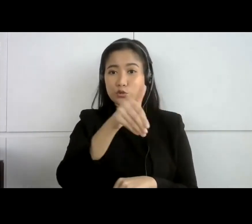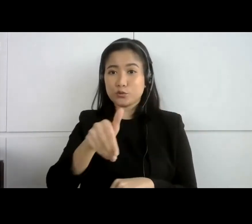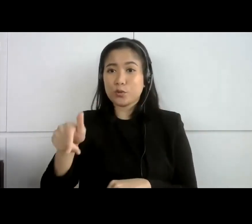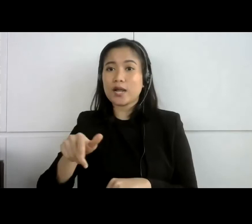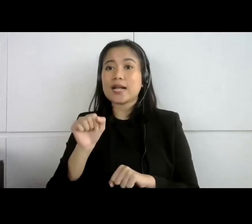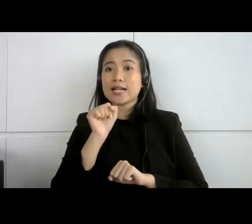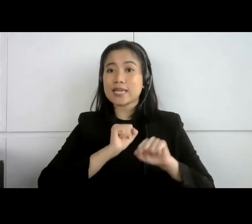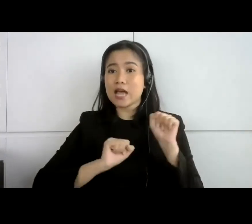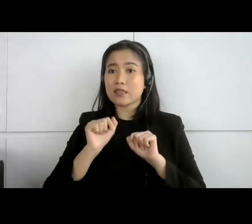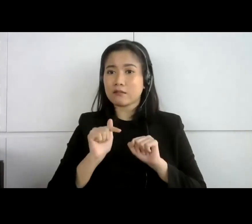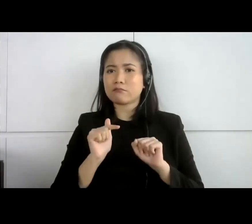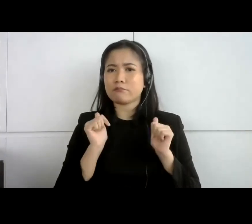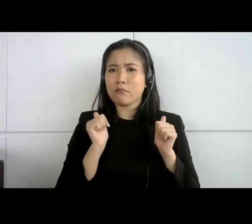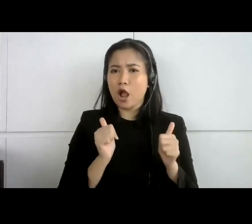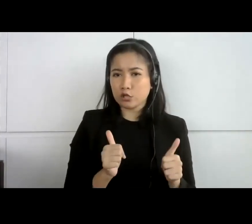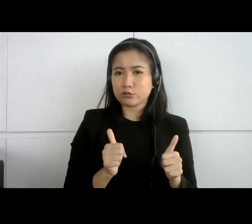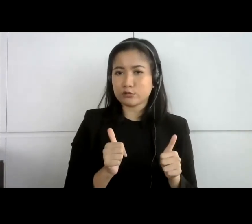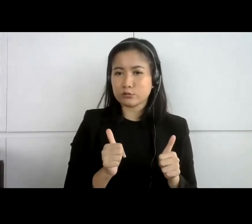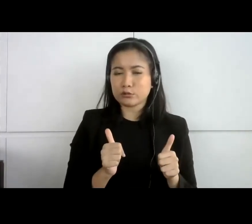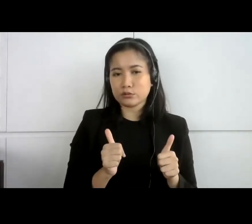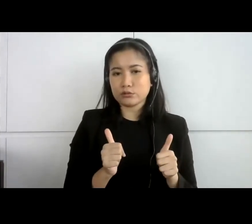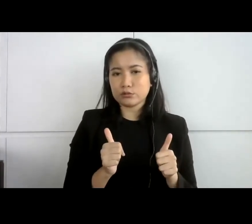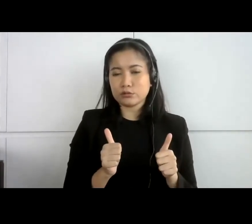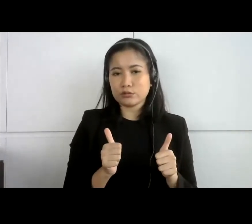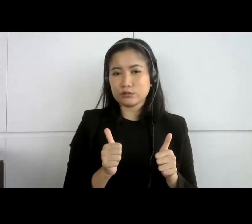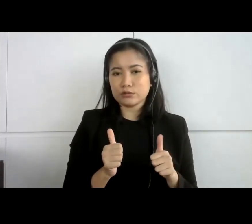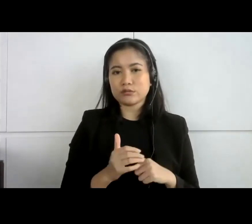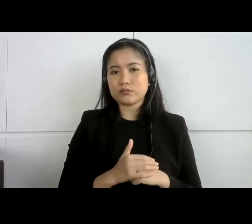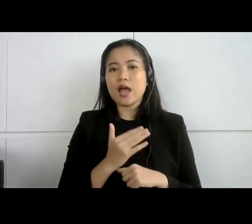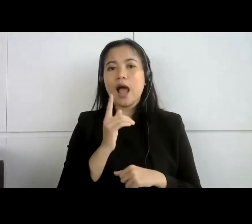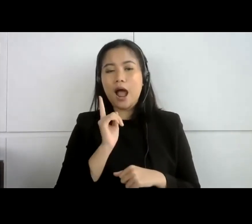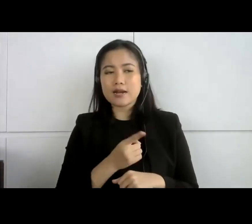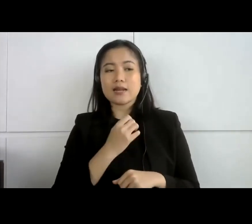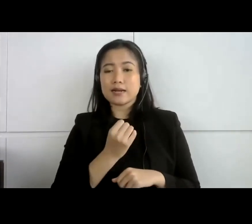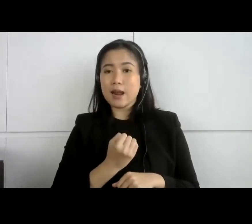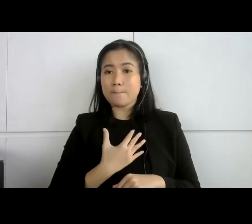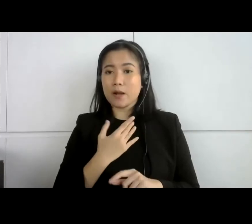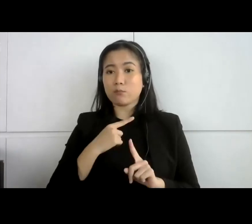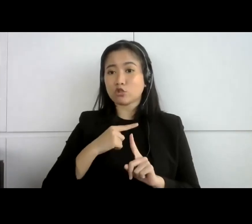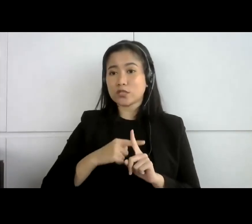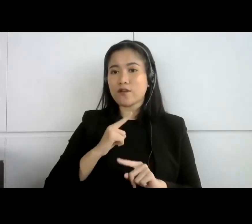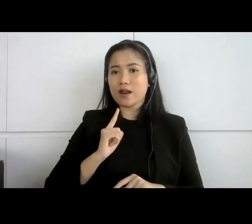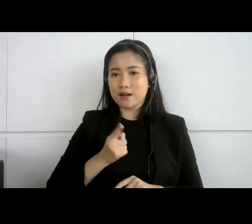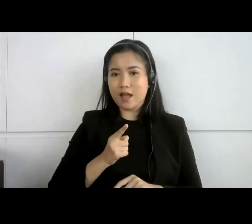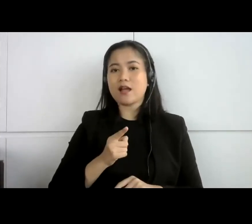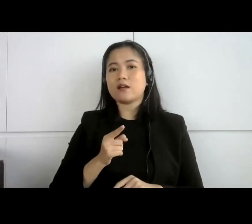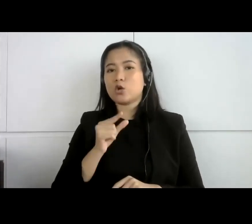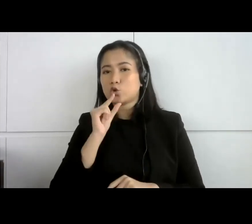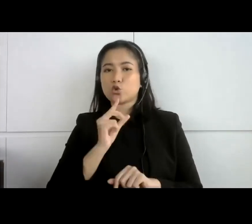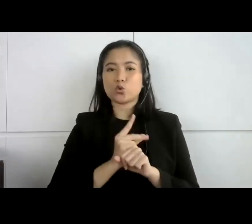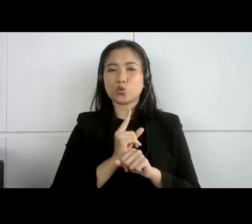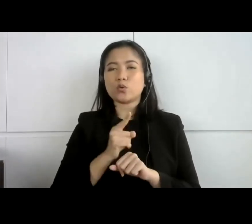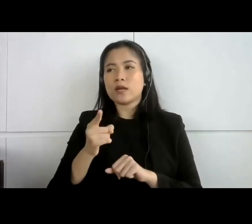sangat bagus dan tentunya memiliki dampak positif bagi guru, dan terutama